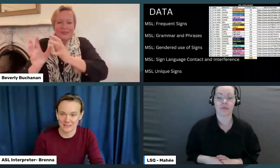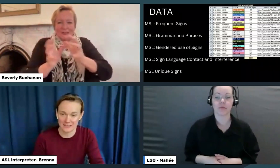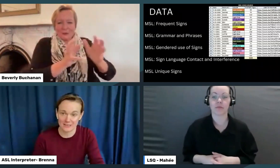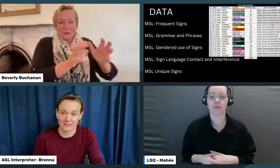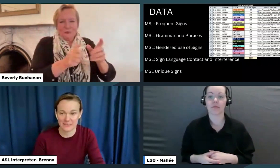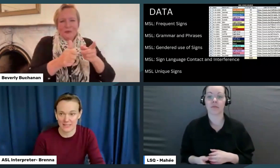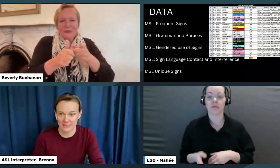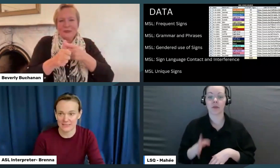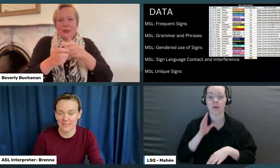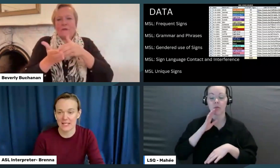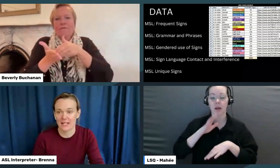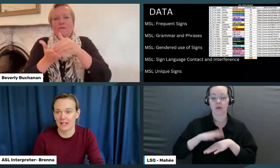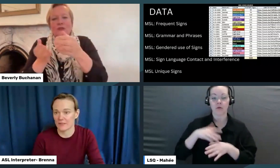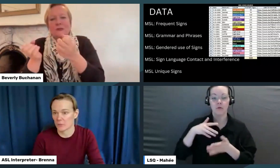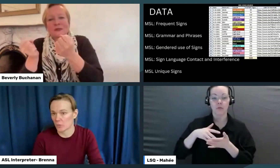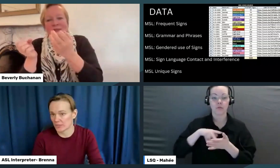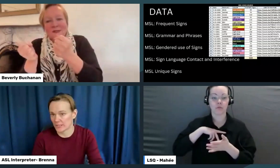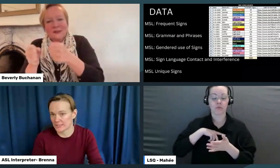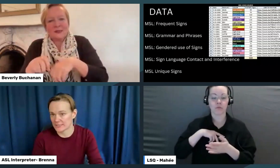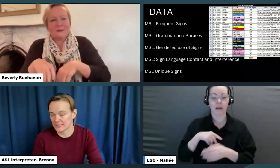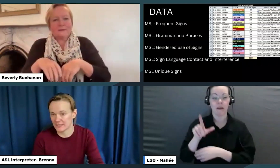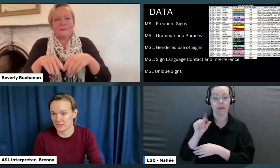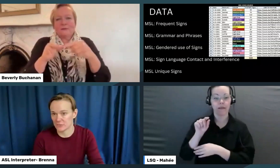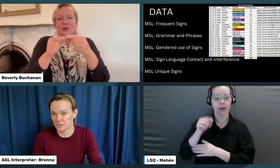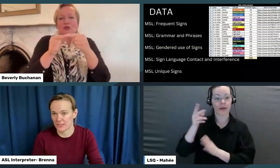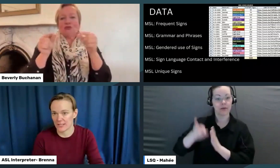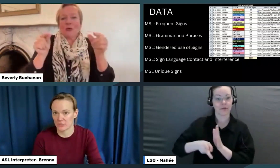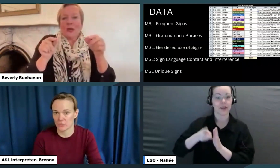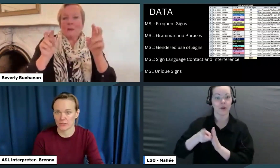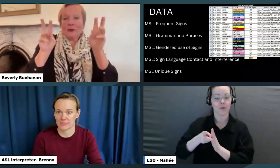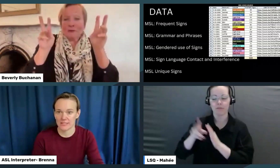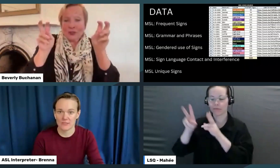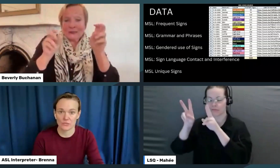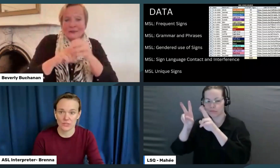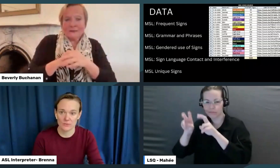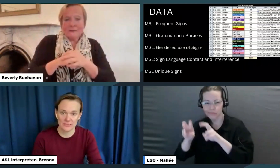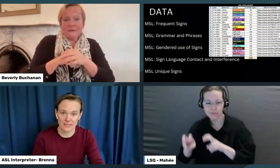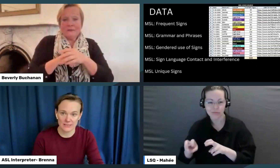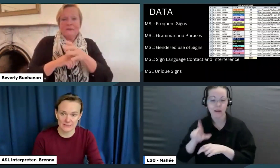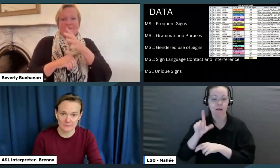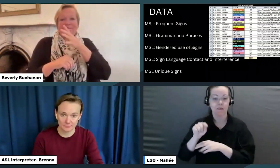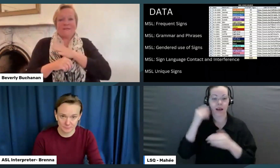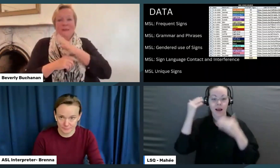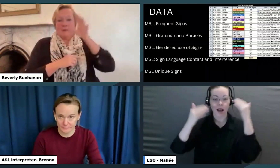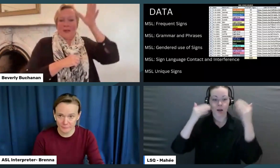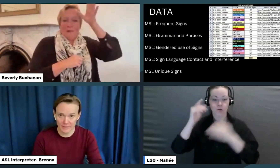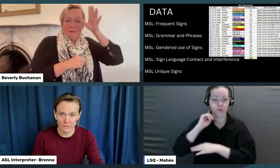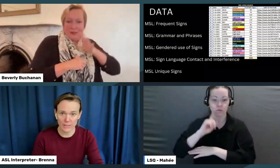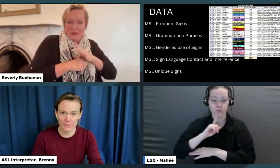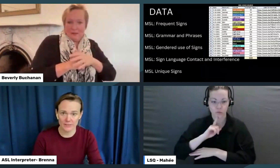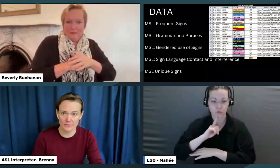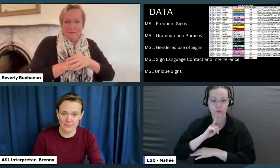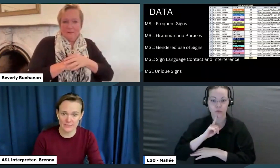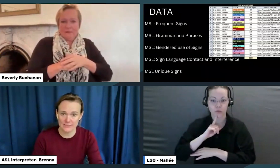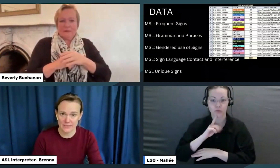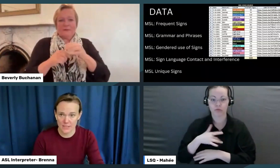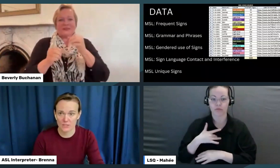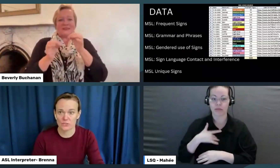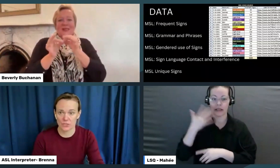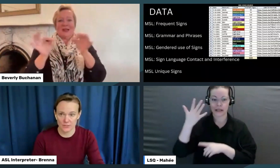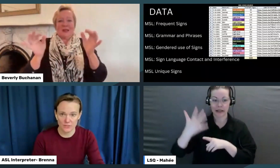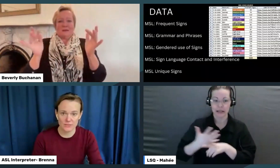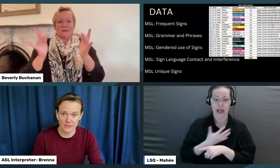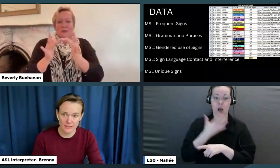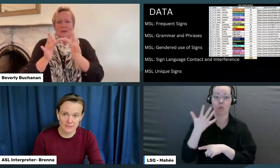2309 signes organisés selon différentes catégories. Les signes que l'on retrouve souvent, les grammaires, les